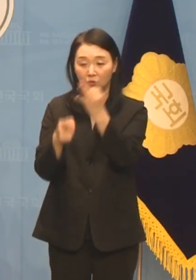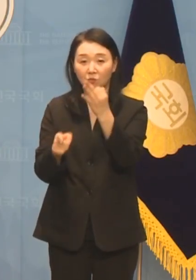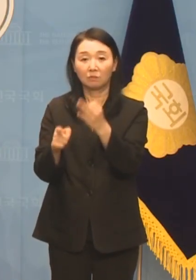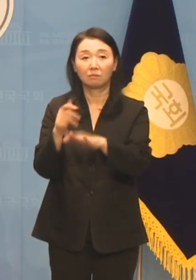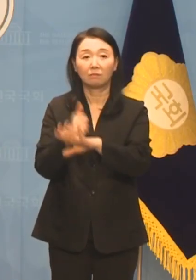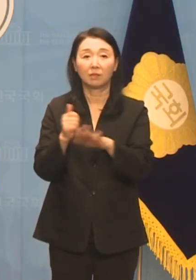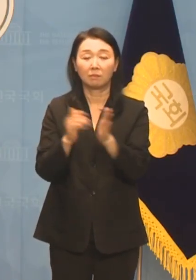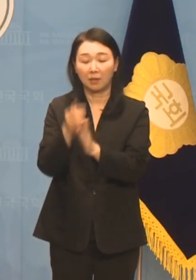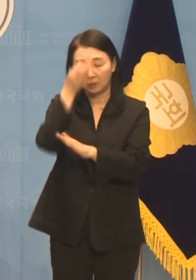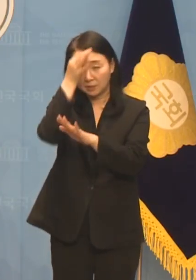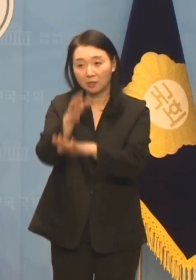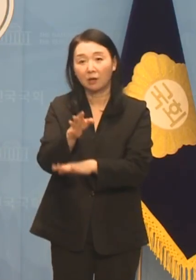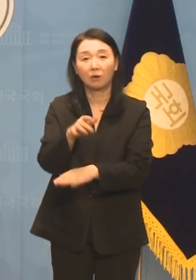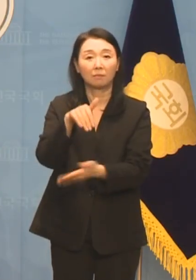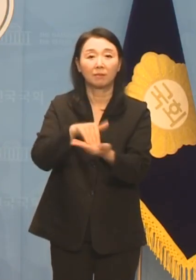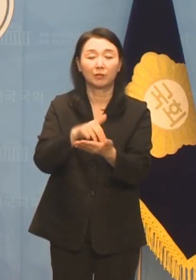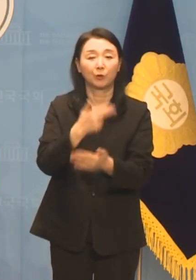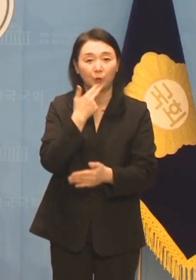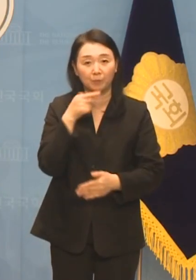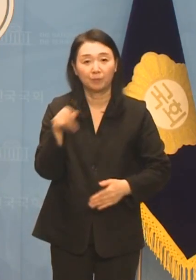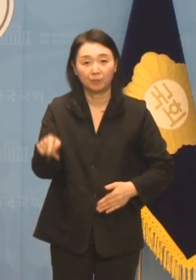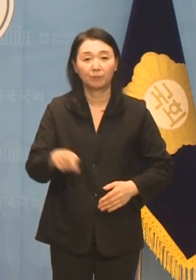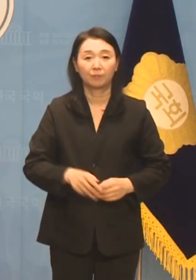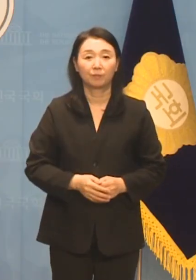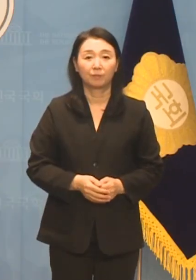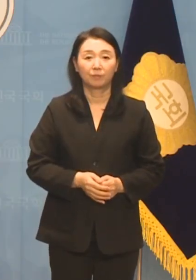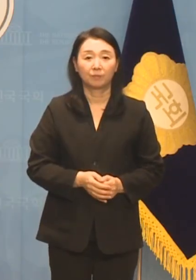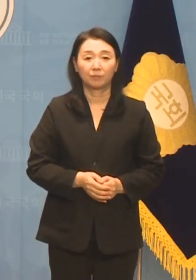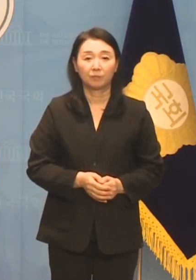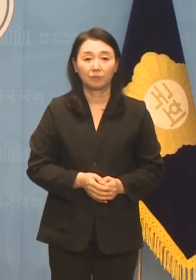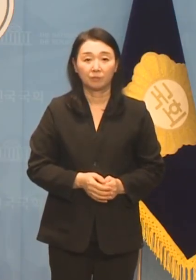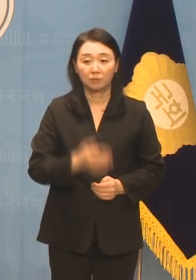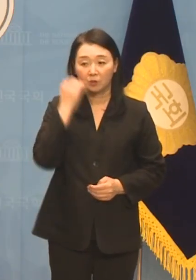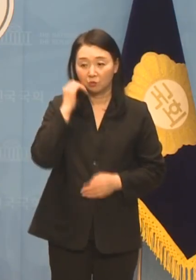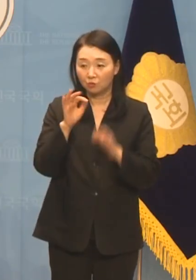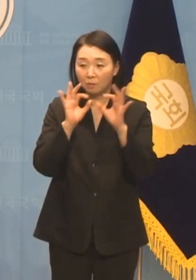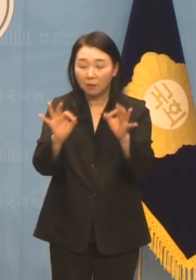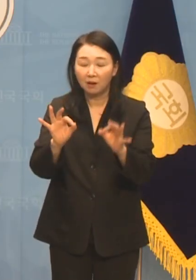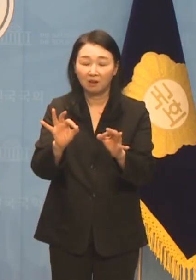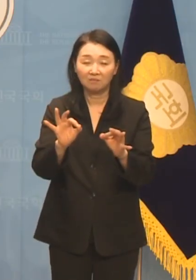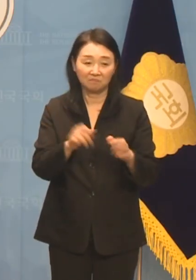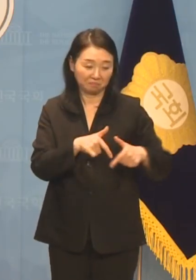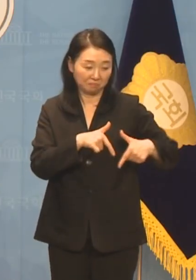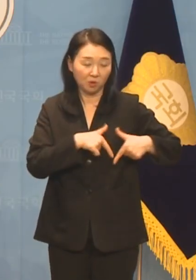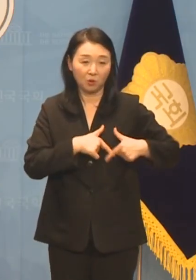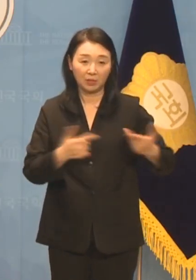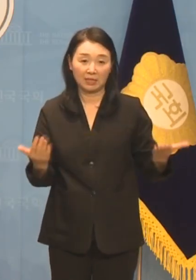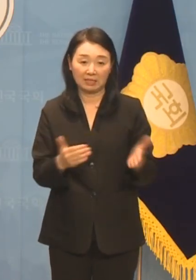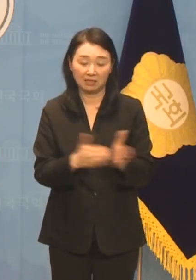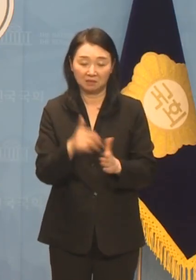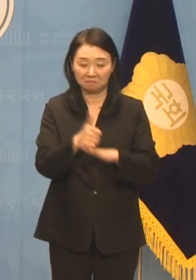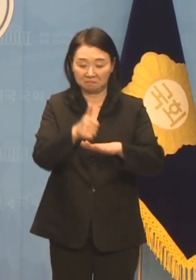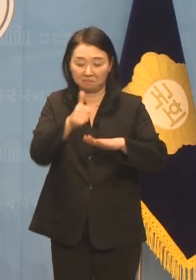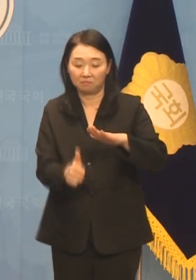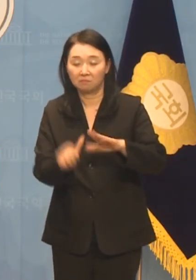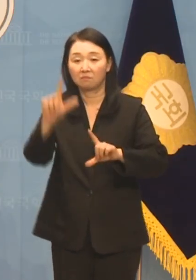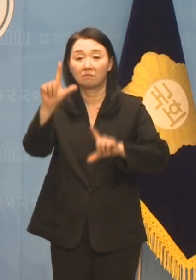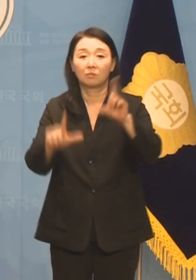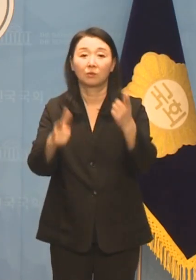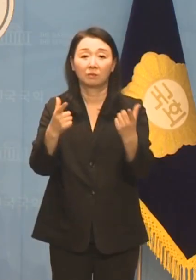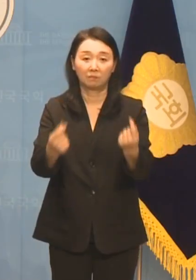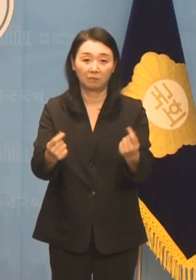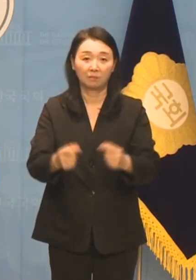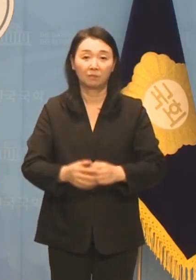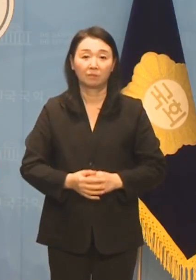단 한마디의 사과나 반성도 없었습니다. 누가 보면 명예롭게 임기를 마치고 퇴임하는 대통령인